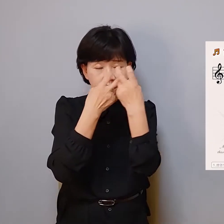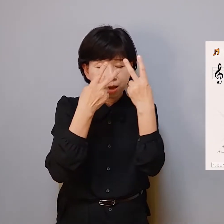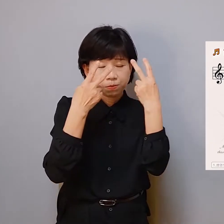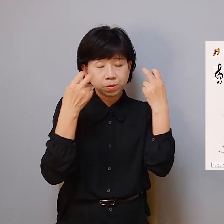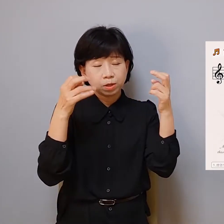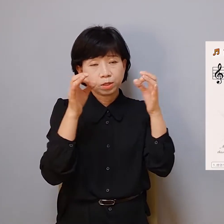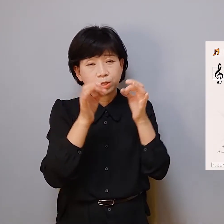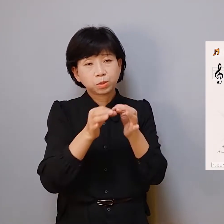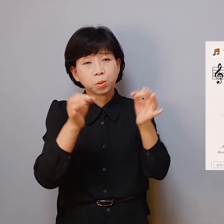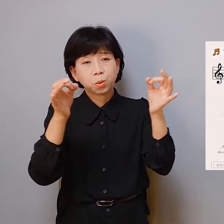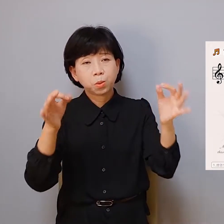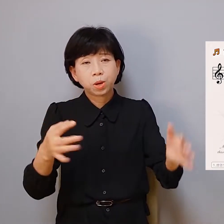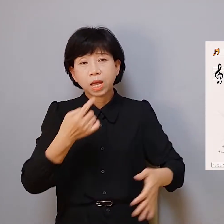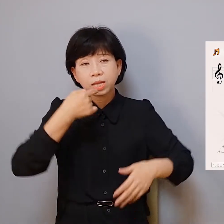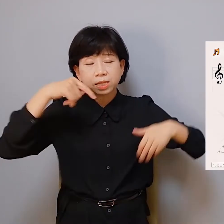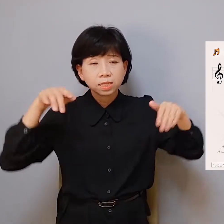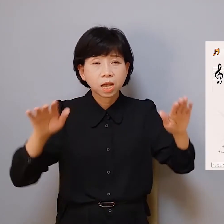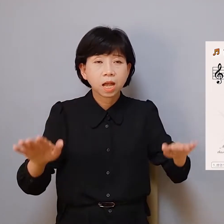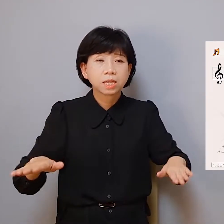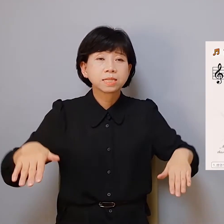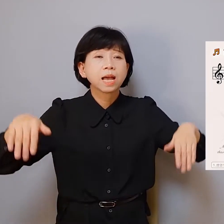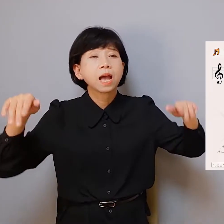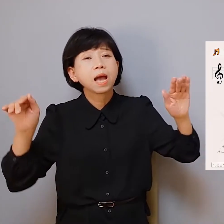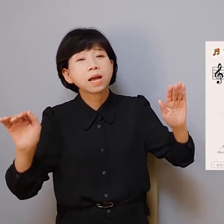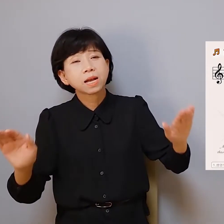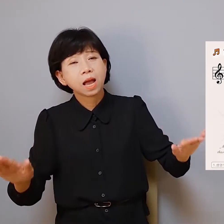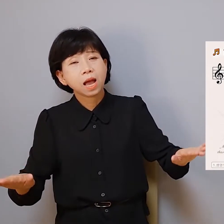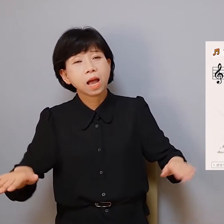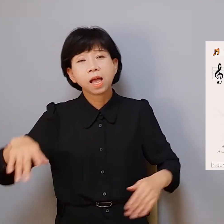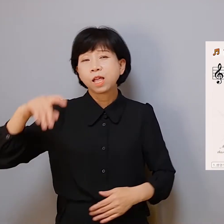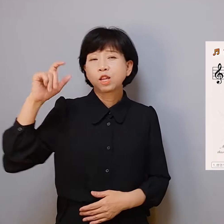보이시옵소서. 잠드신 동안